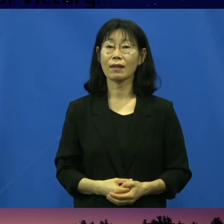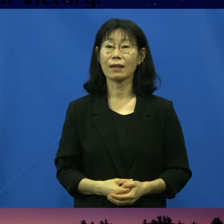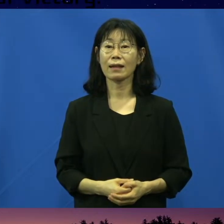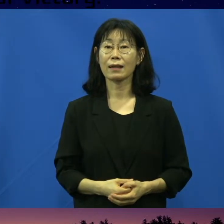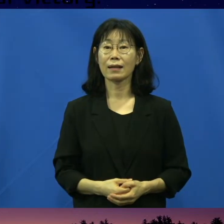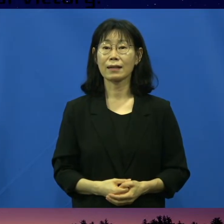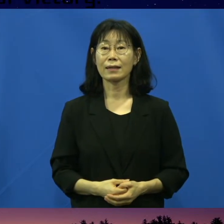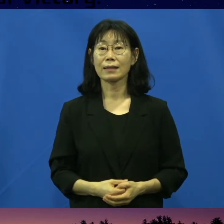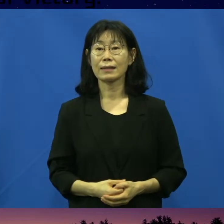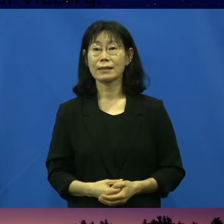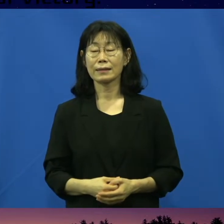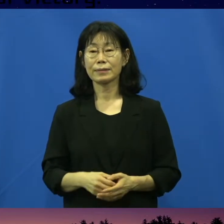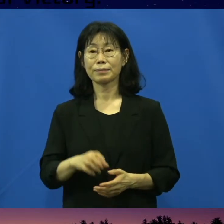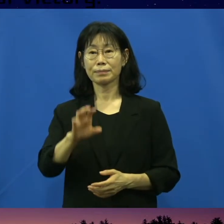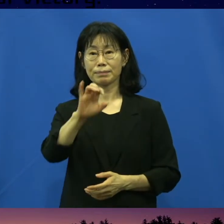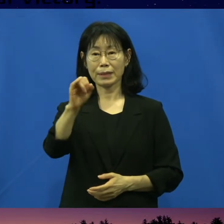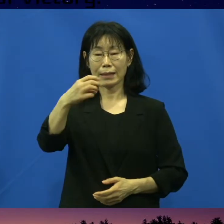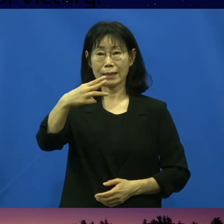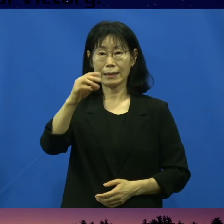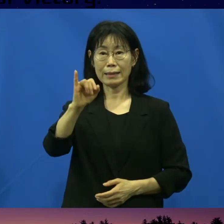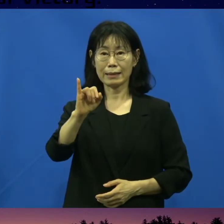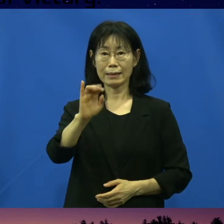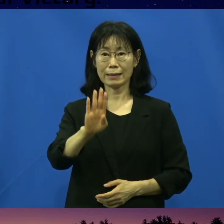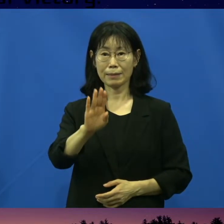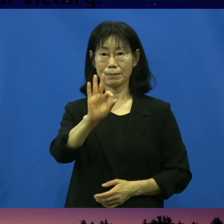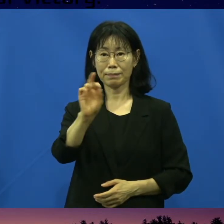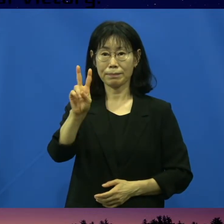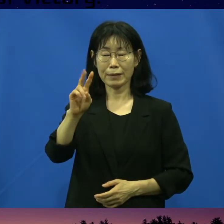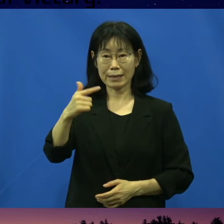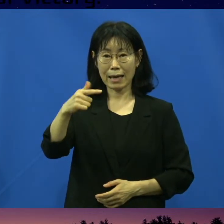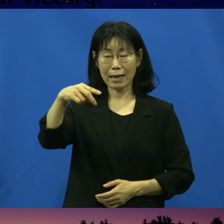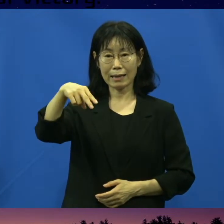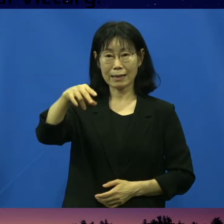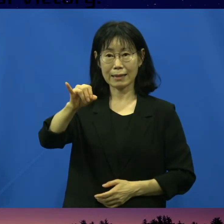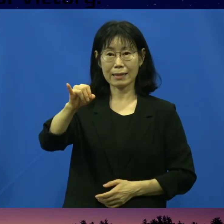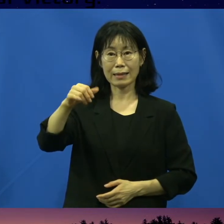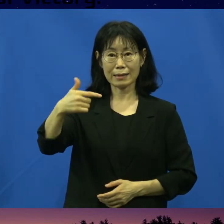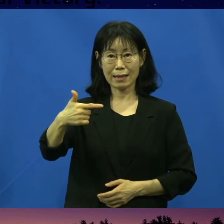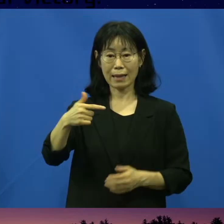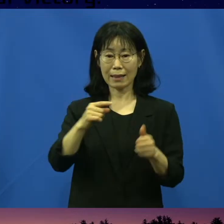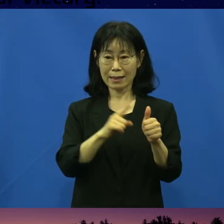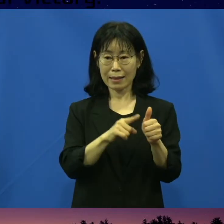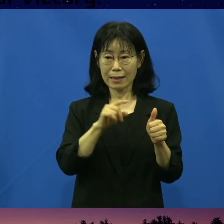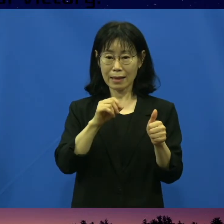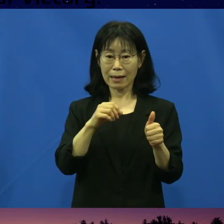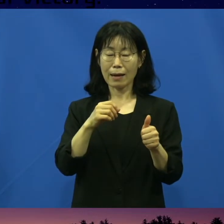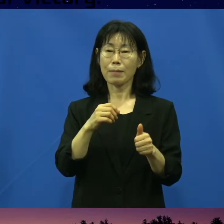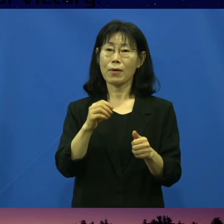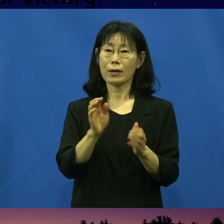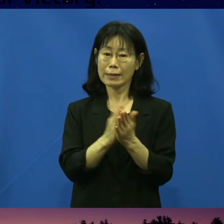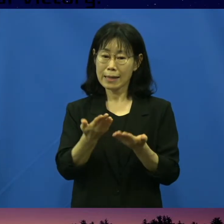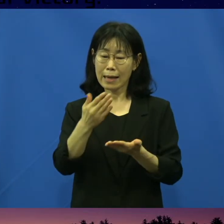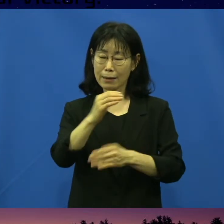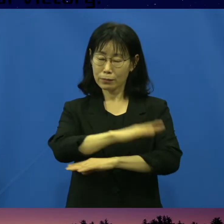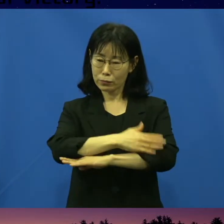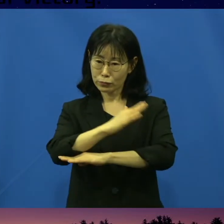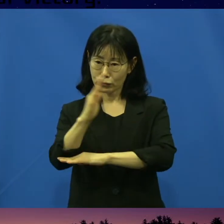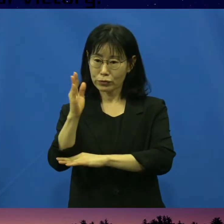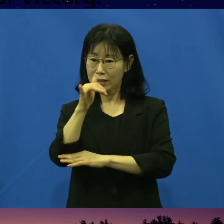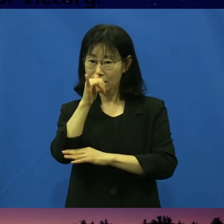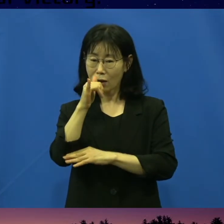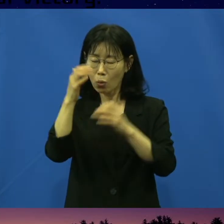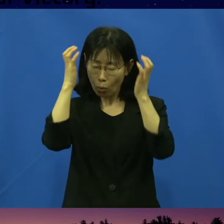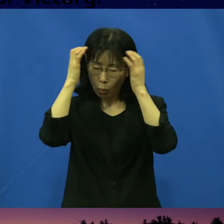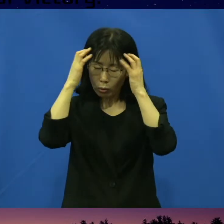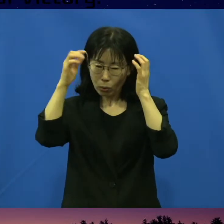그게 필립 얀시와 브랜 박사인가요? 그 두 분이 지은 책 있잖아요. 고통에 관한 책에. 그 나병의